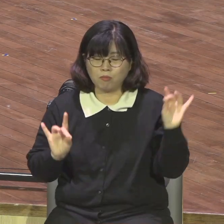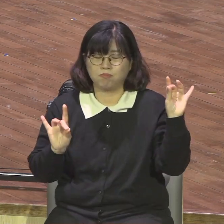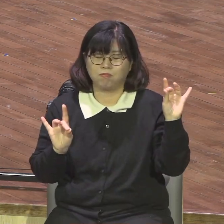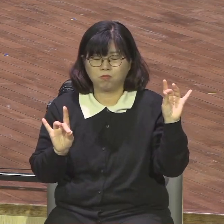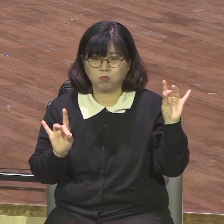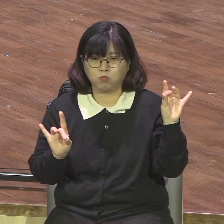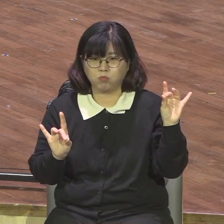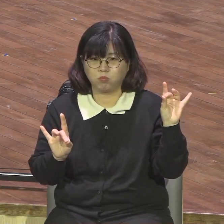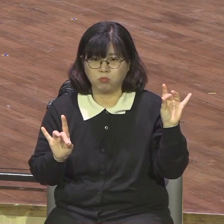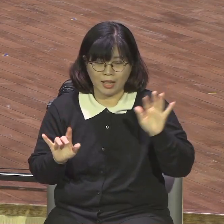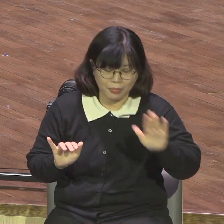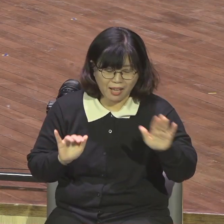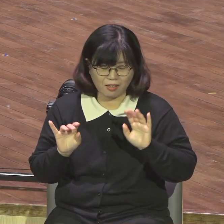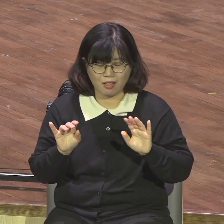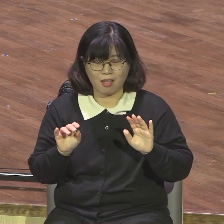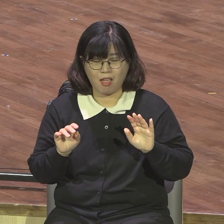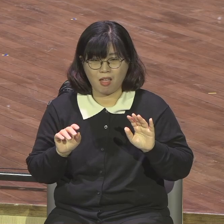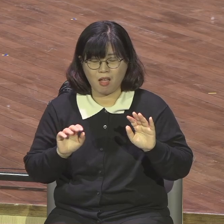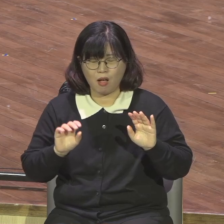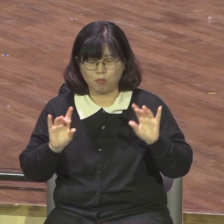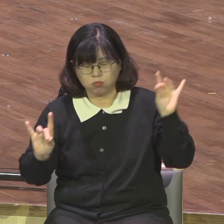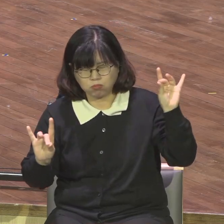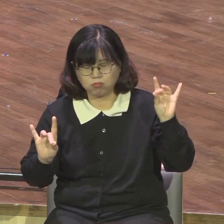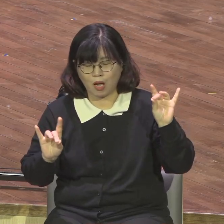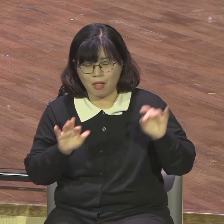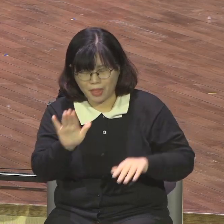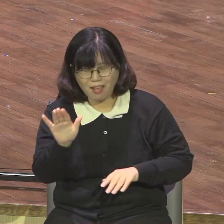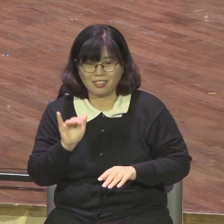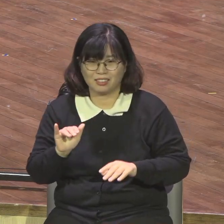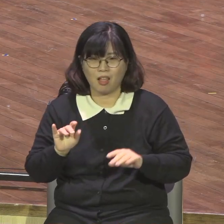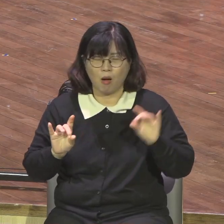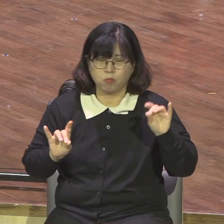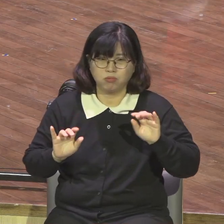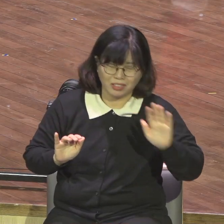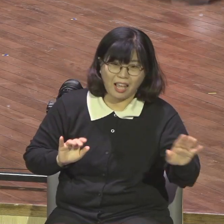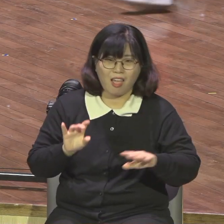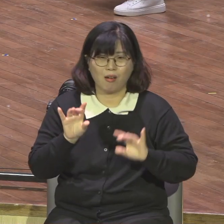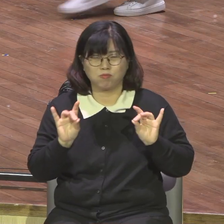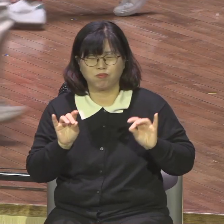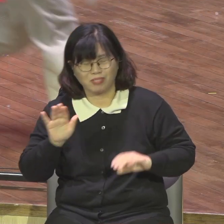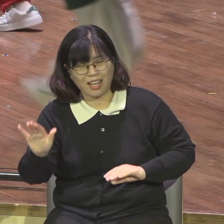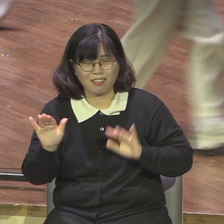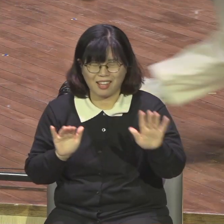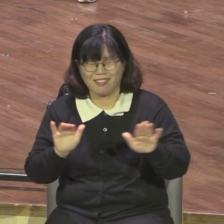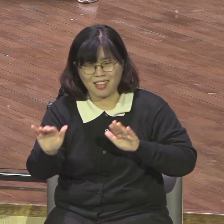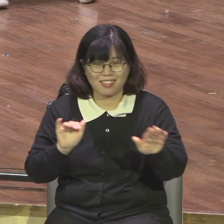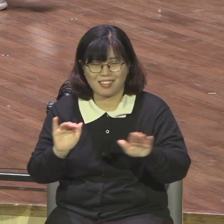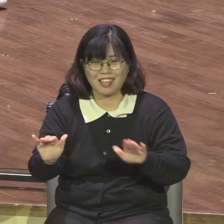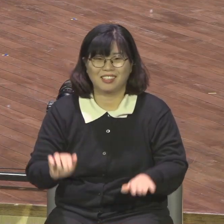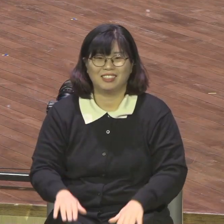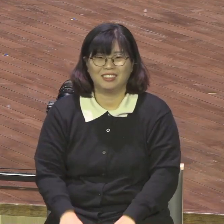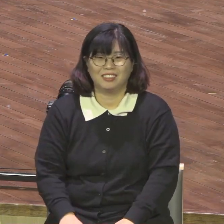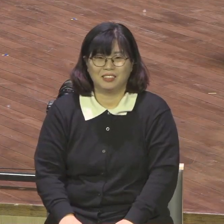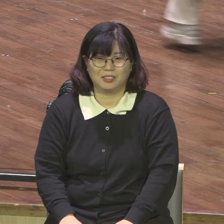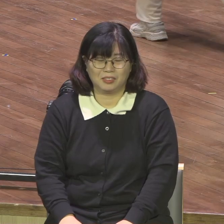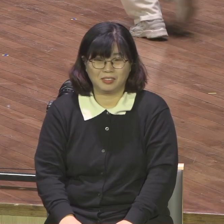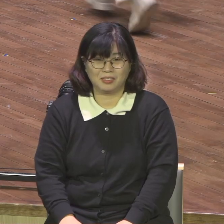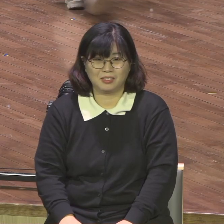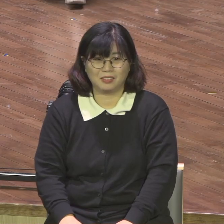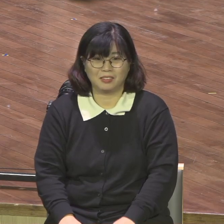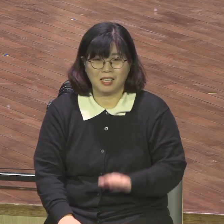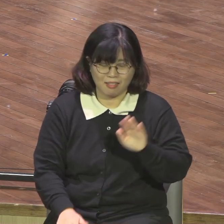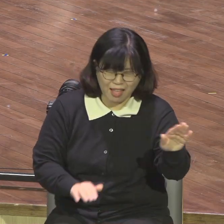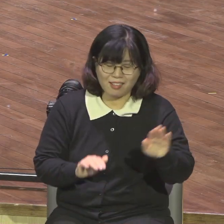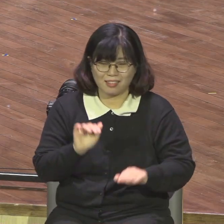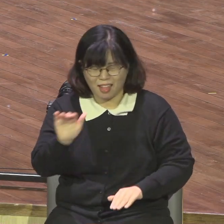어른 땡. 어른 그만해. 땡. 어른 땡.